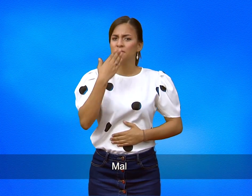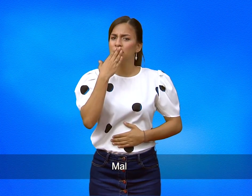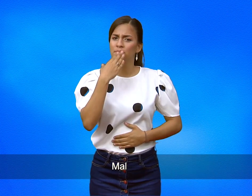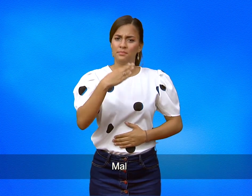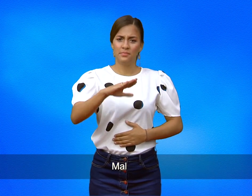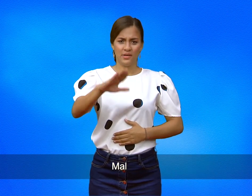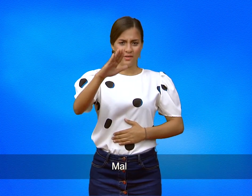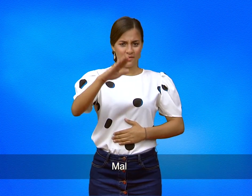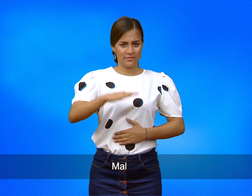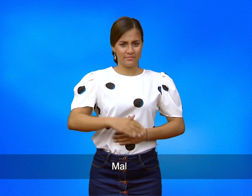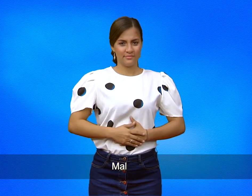Mal.